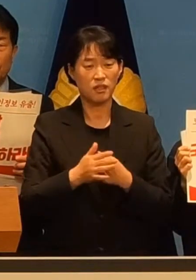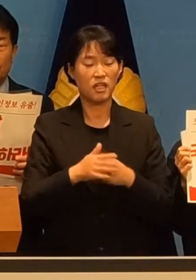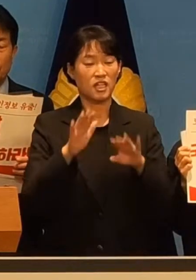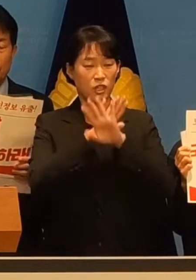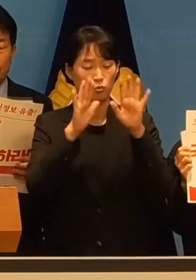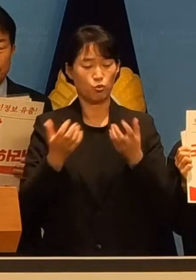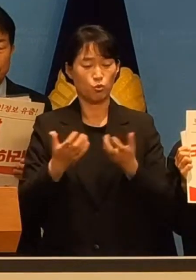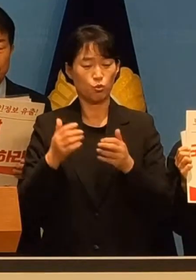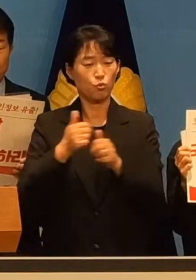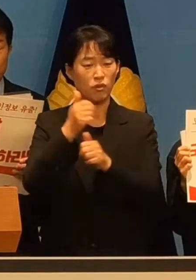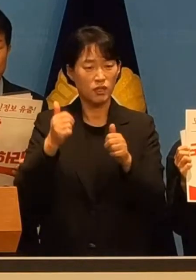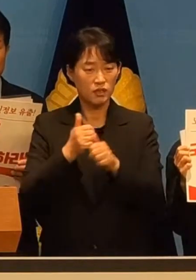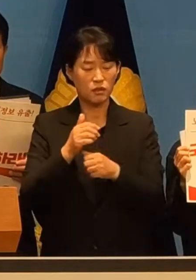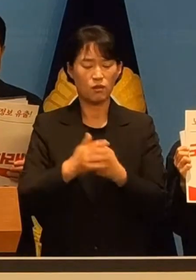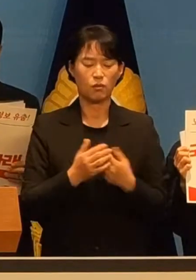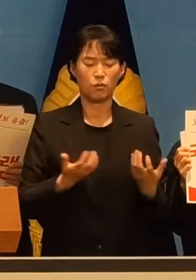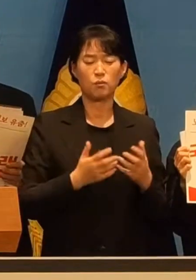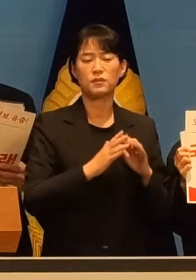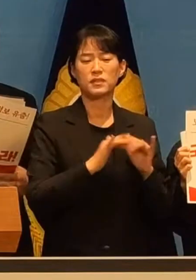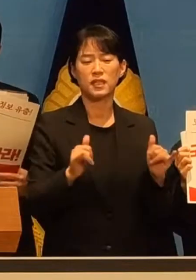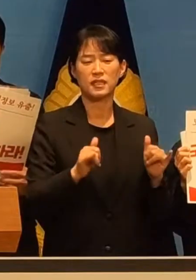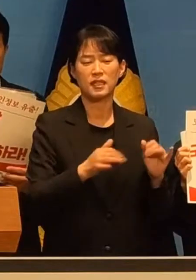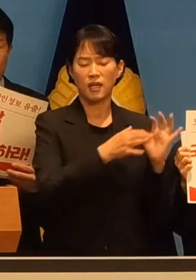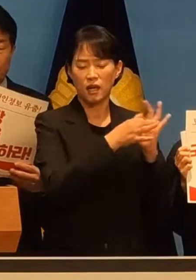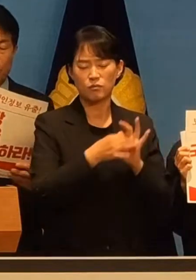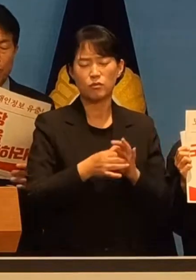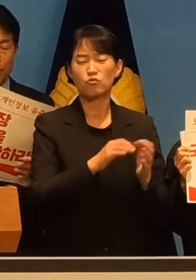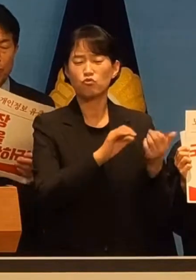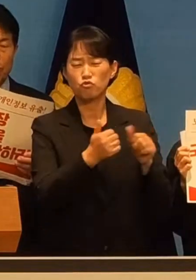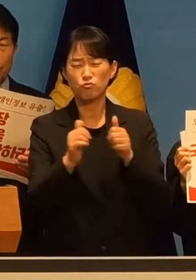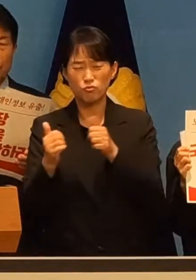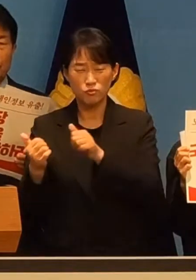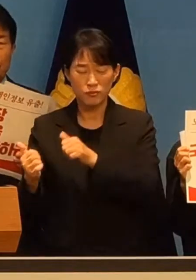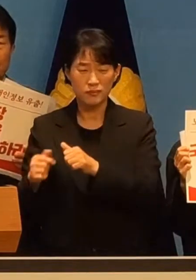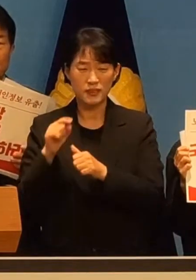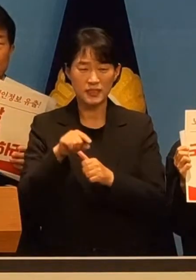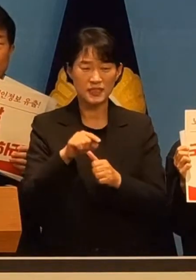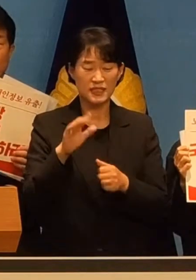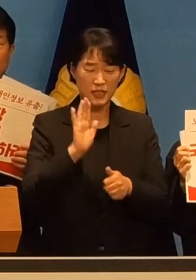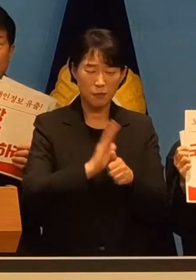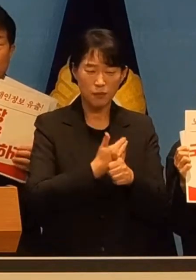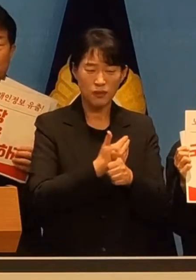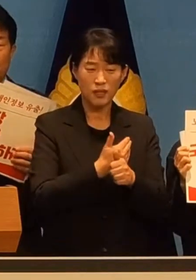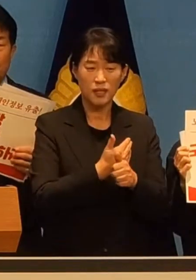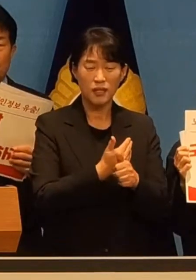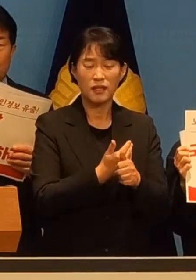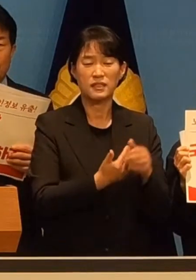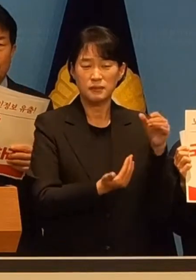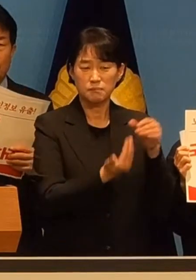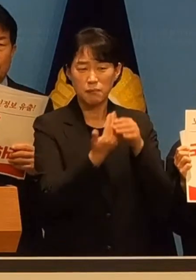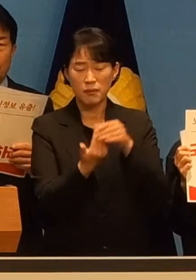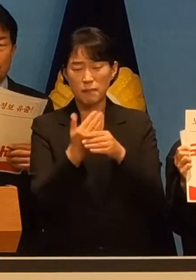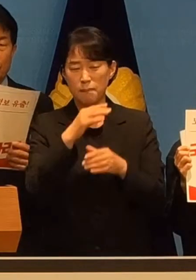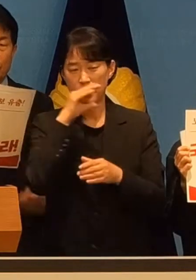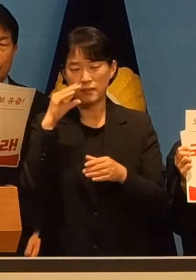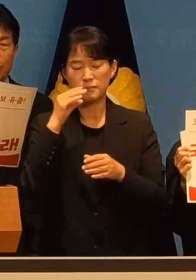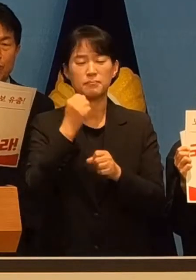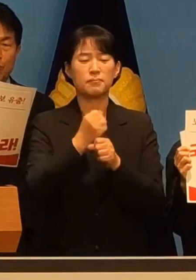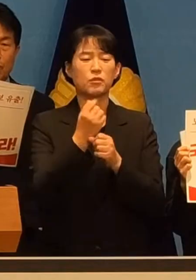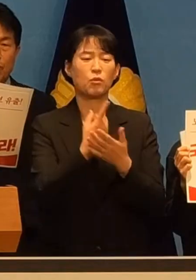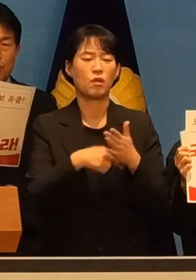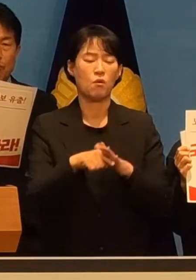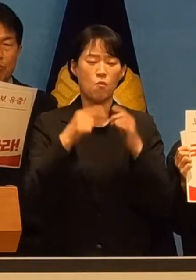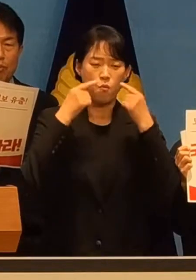노동위에서 우리 노동자들의 연이은 죽음, 지금도 발생하고 있는 이 잘못된 행태들 바로잡기 위한